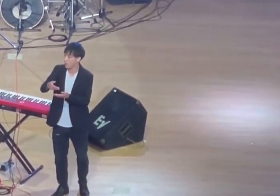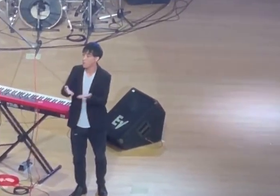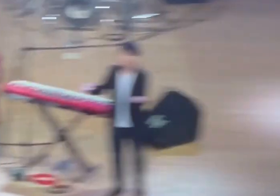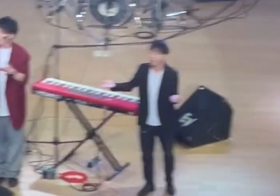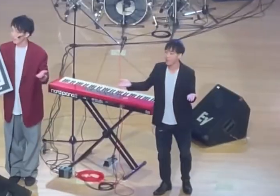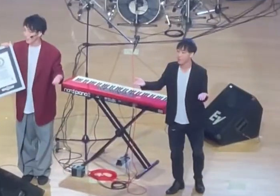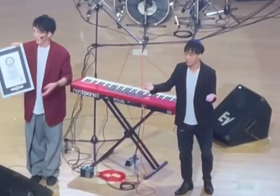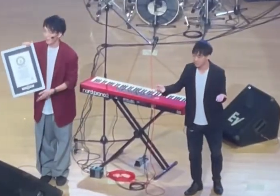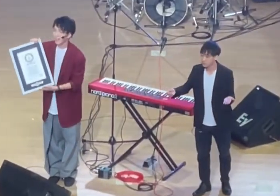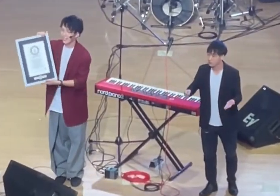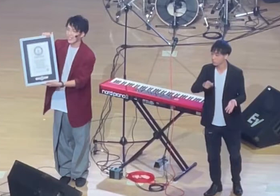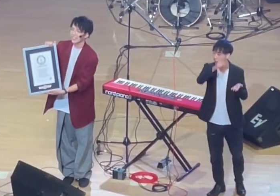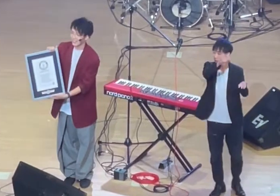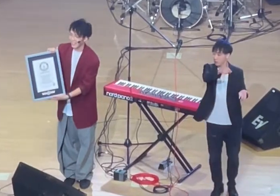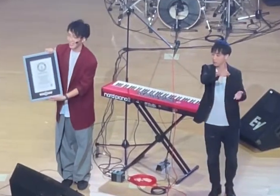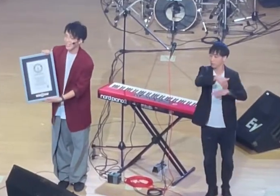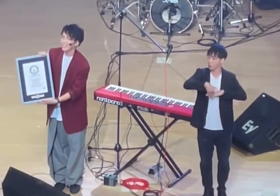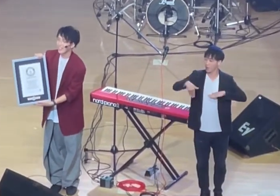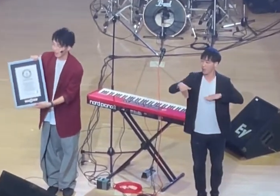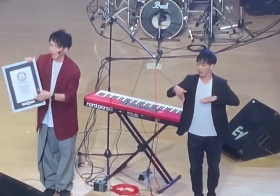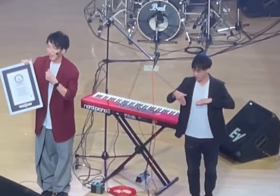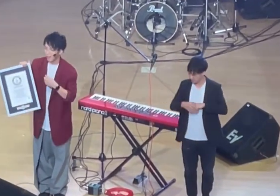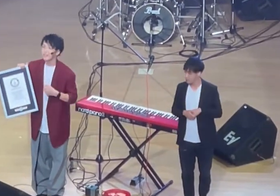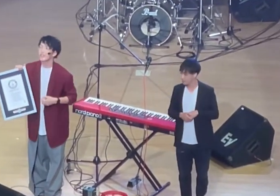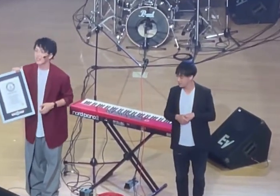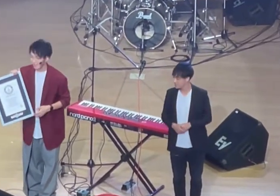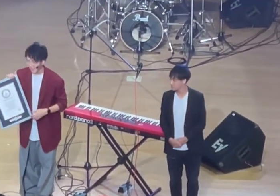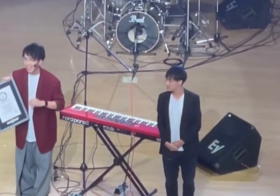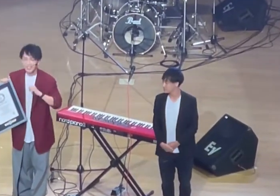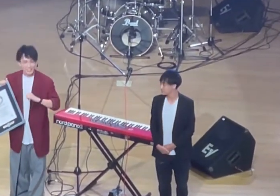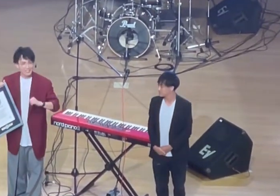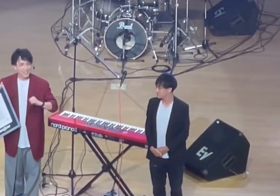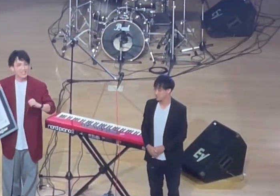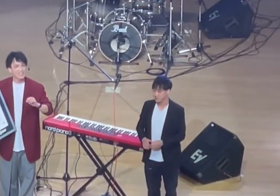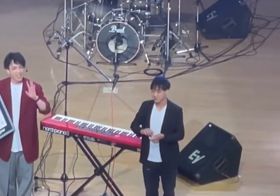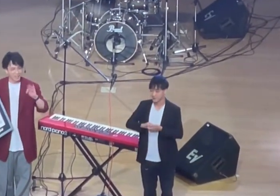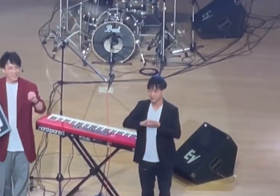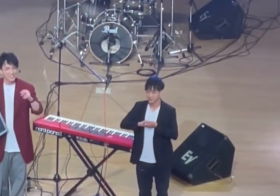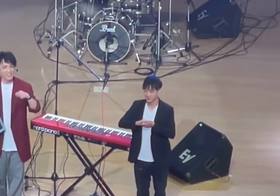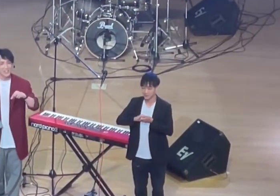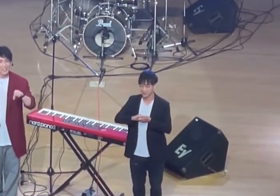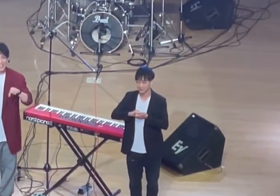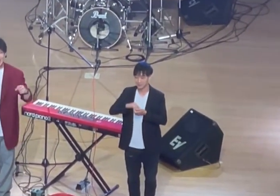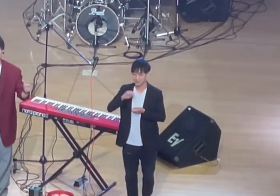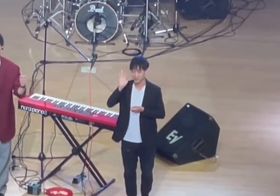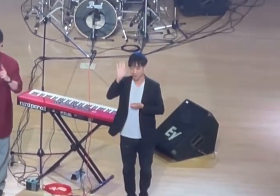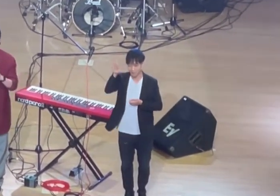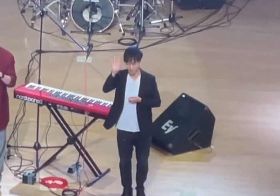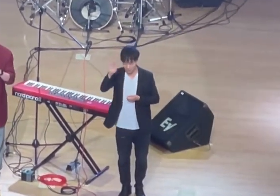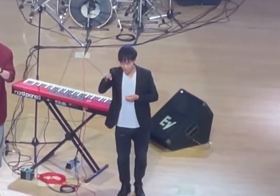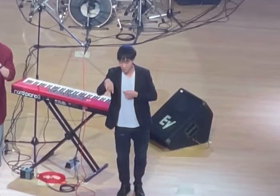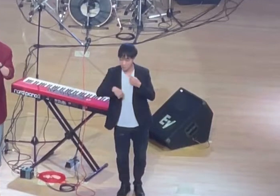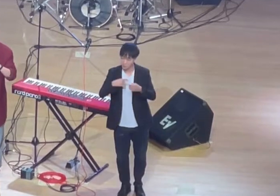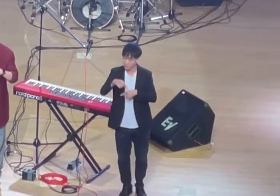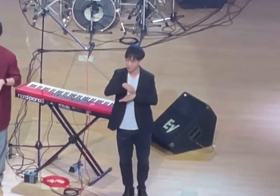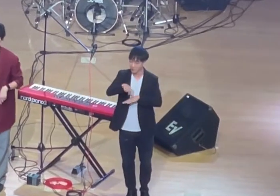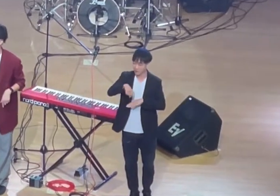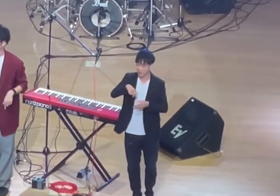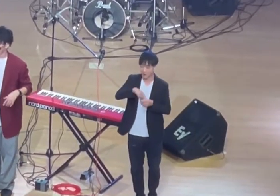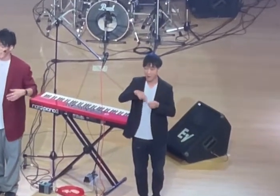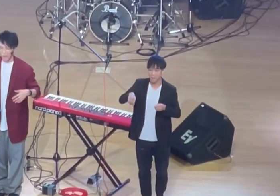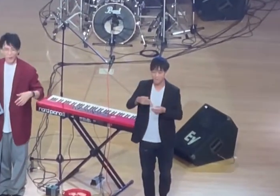ように手話カフェの方に飾らせていただきたいなと思っておりますので、ぜひね、いつかまた手話カフェで会って、あの